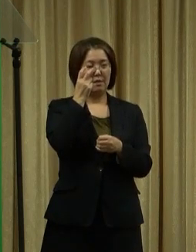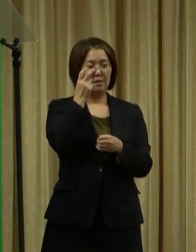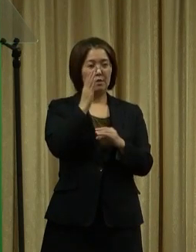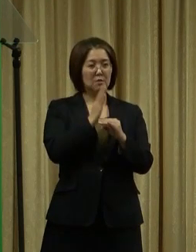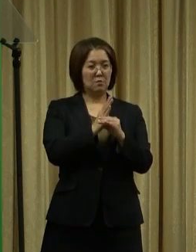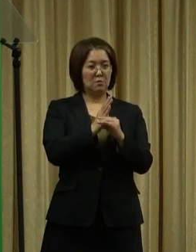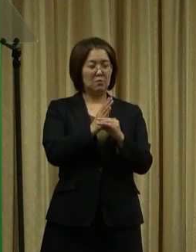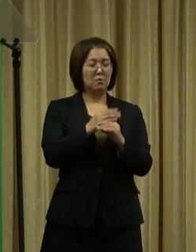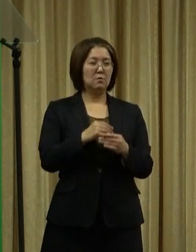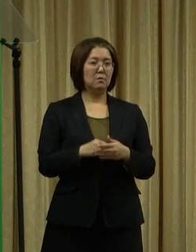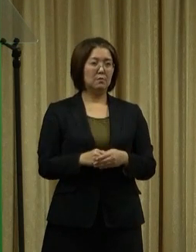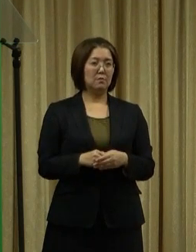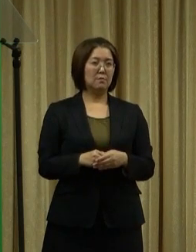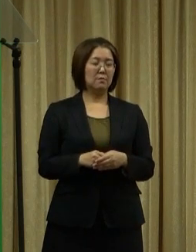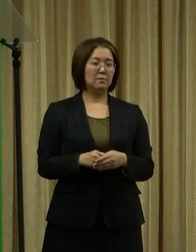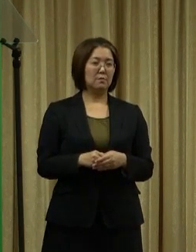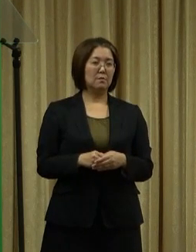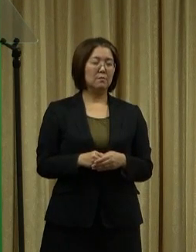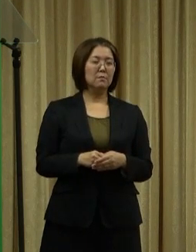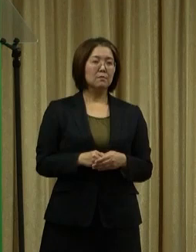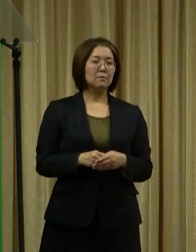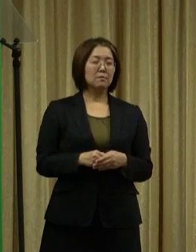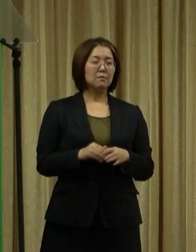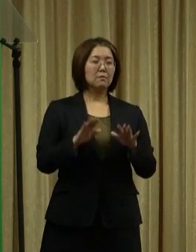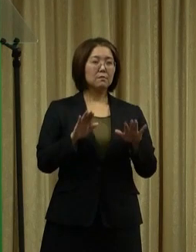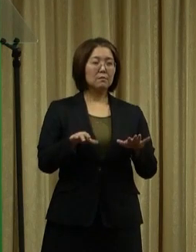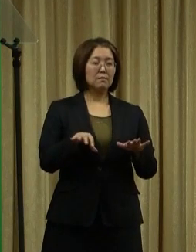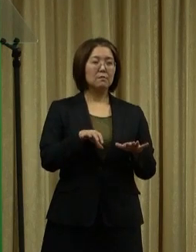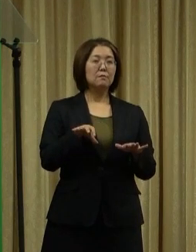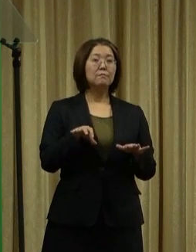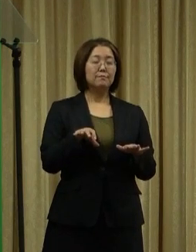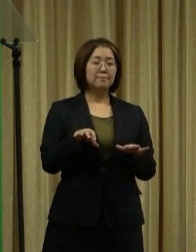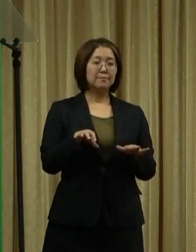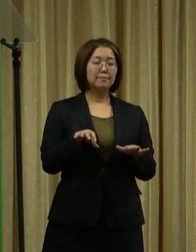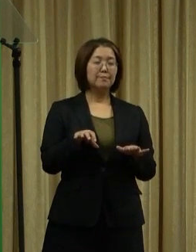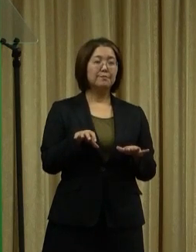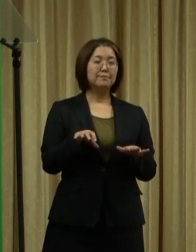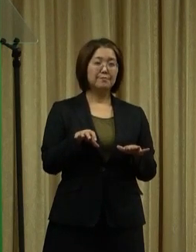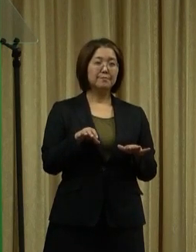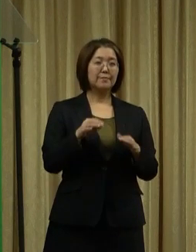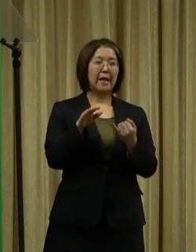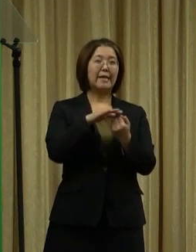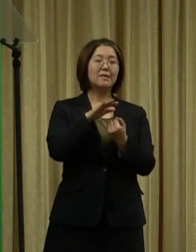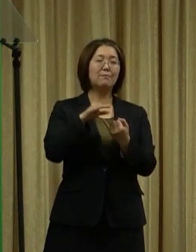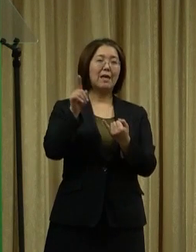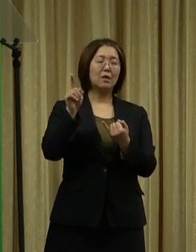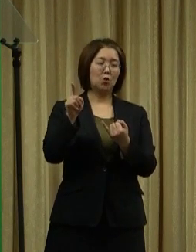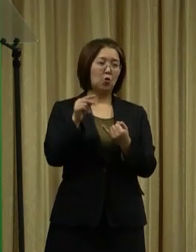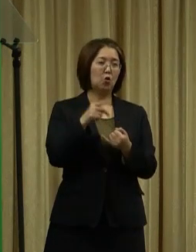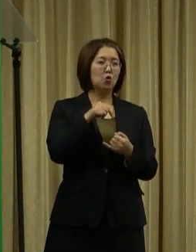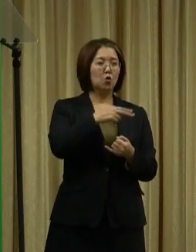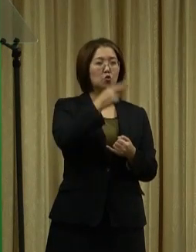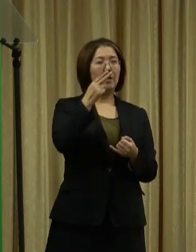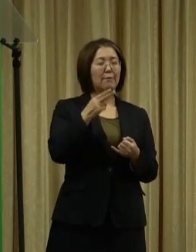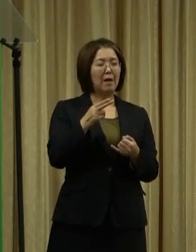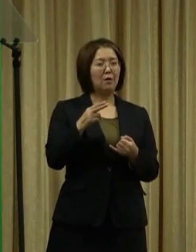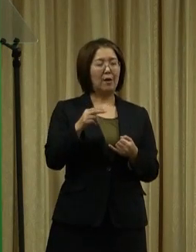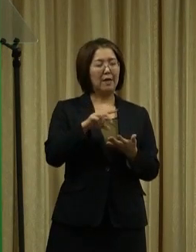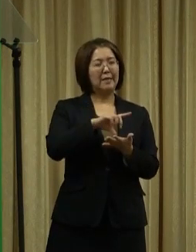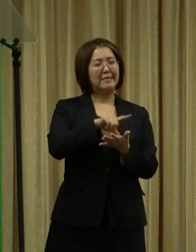ところであります。まあ、ただ今のところですが、あの愛媛県はやっぱり本県とは地形的